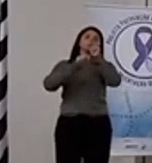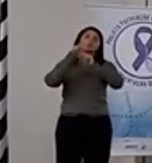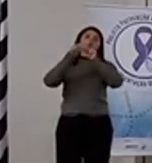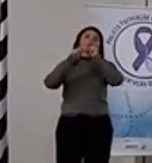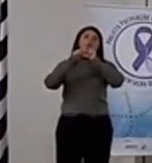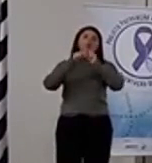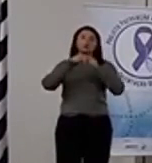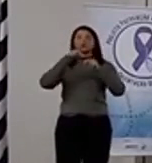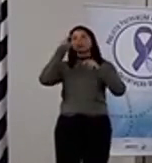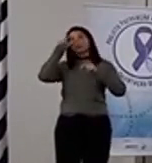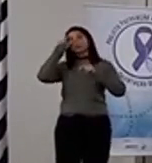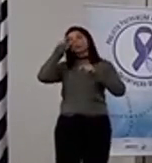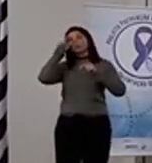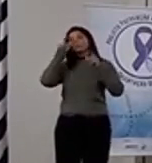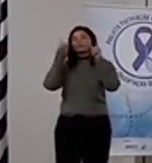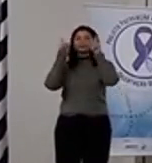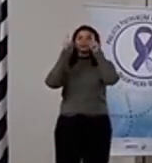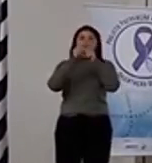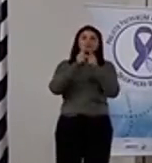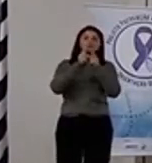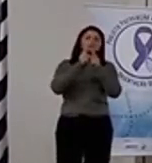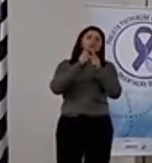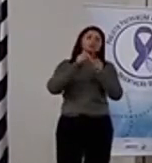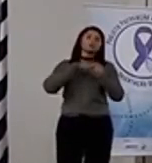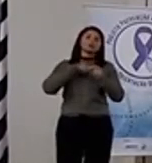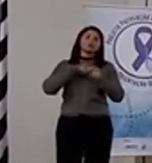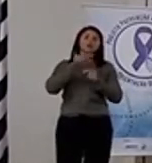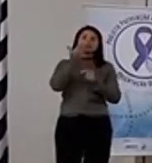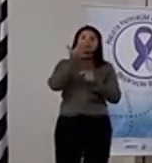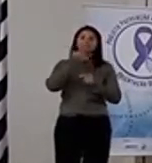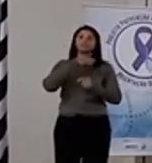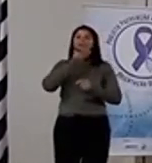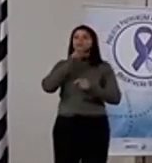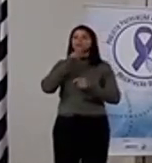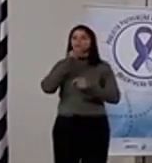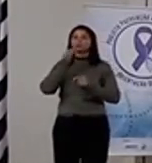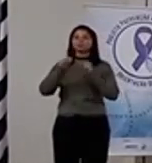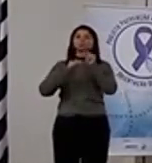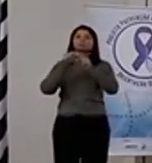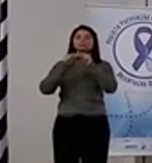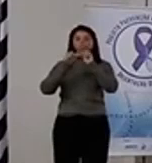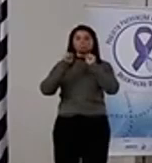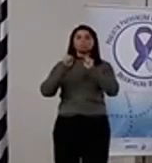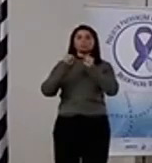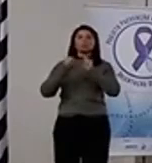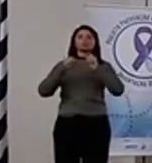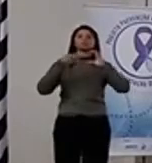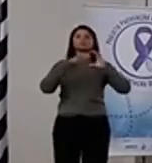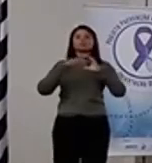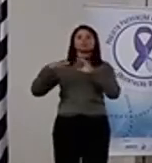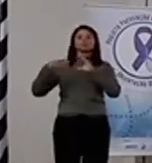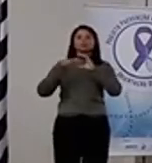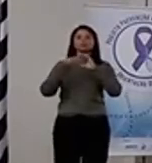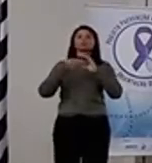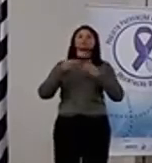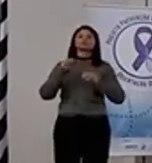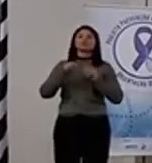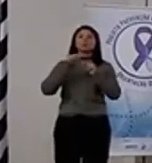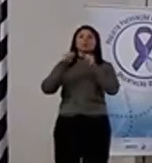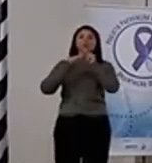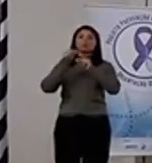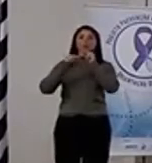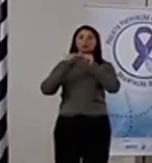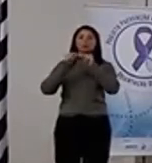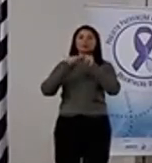mais ou menos próximos, e esse menininho, ele pode ter uma síndrome do cromossomo 13, trissômico, né? Que é a síndrome